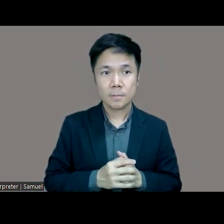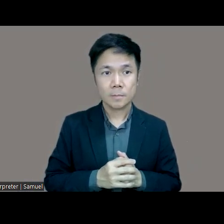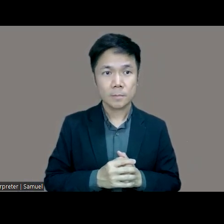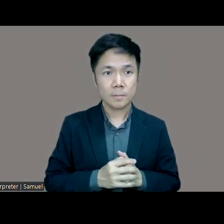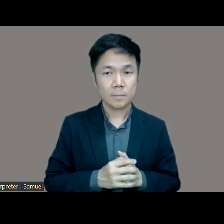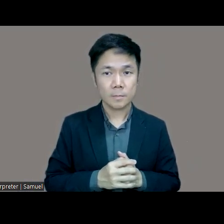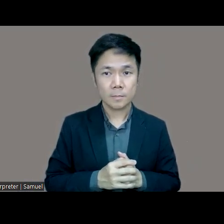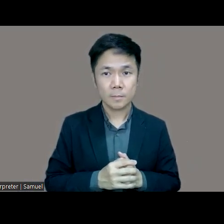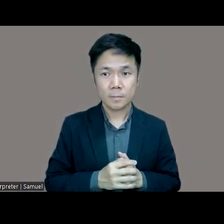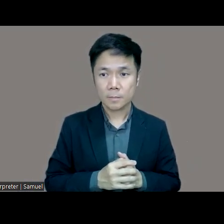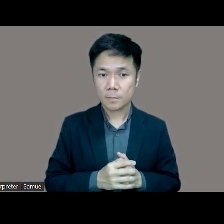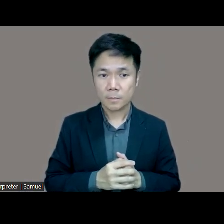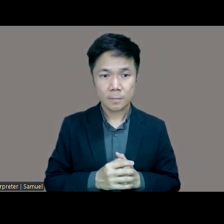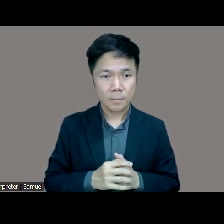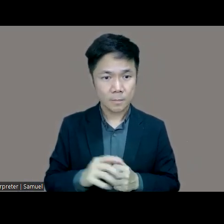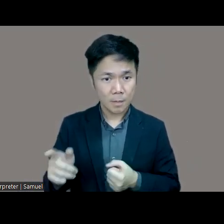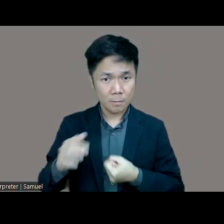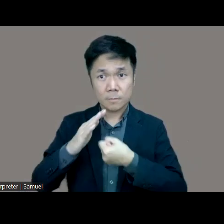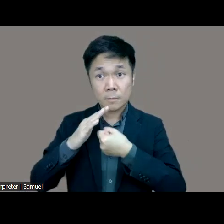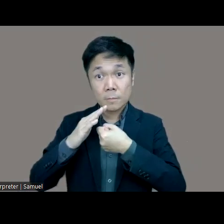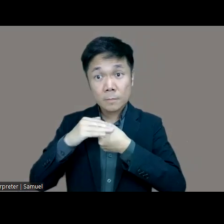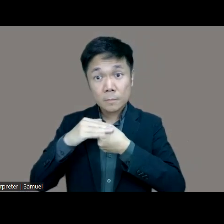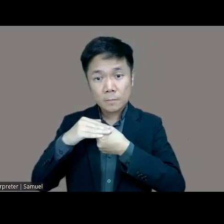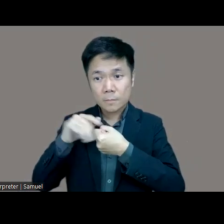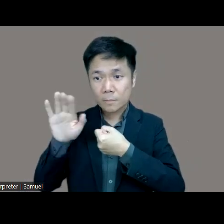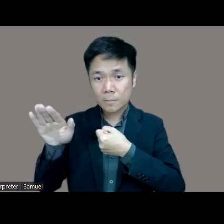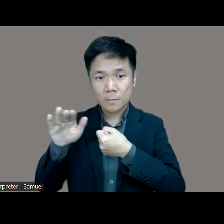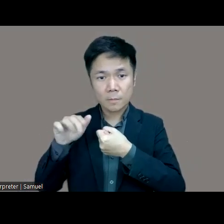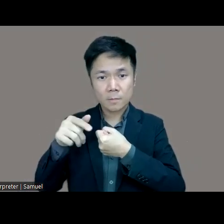So I think you can unmute now, Je pense Rachid. que vous pouvez